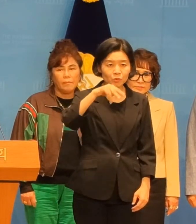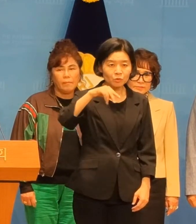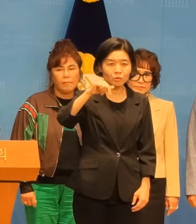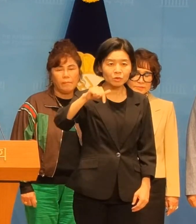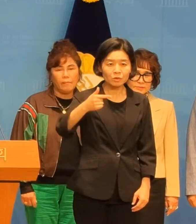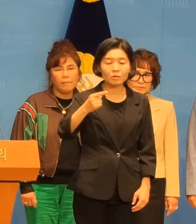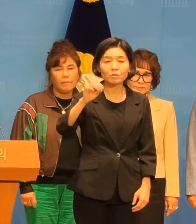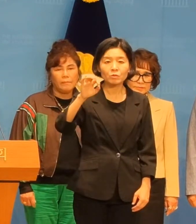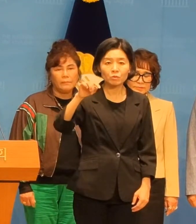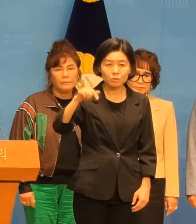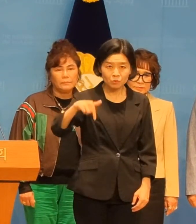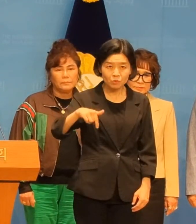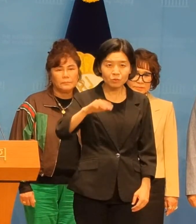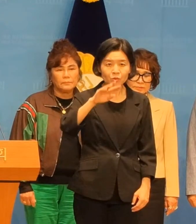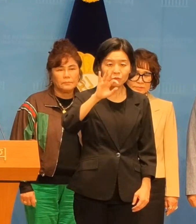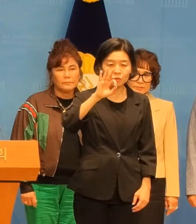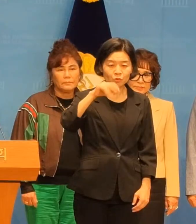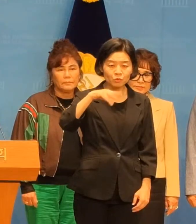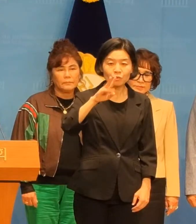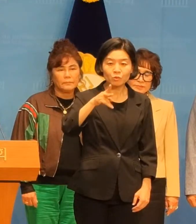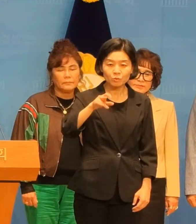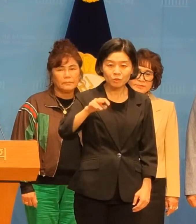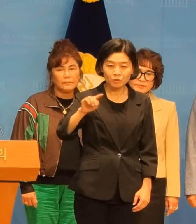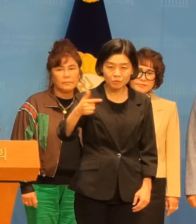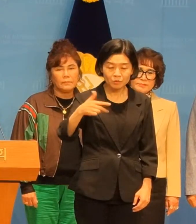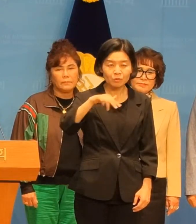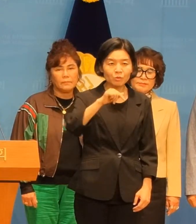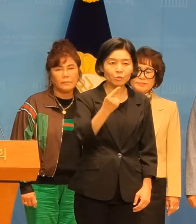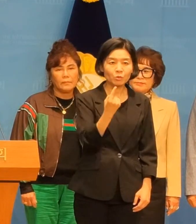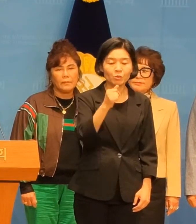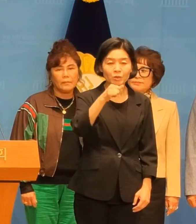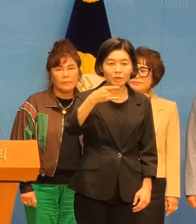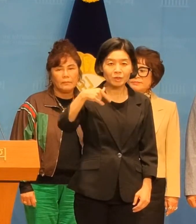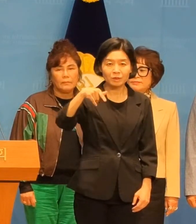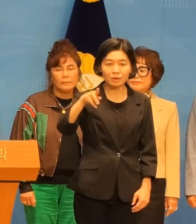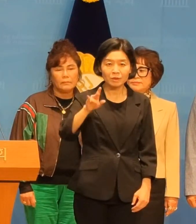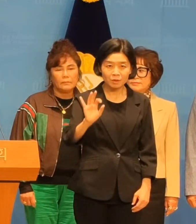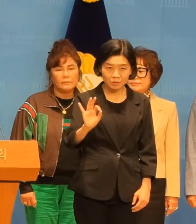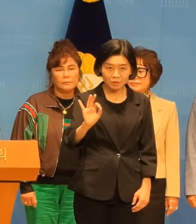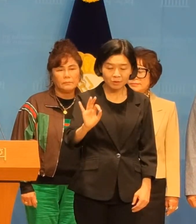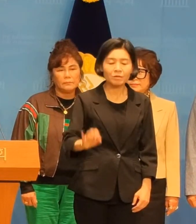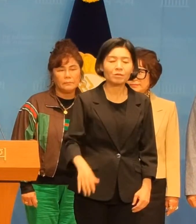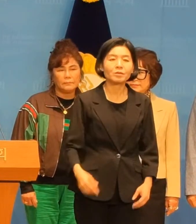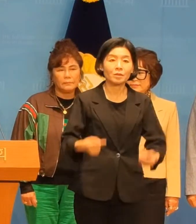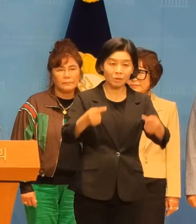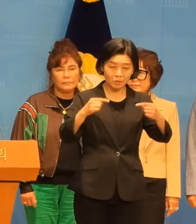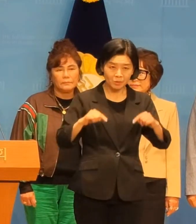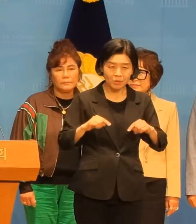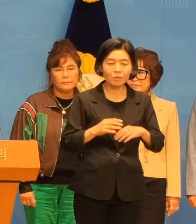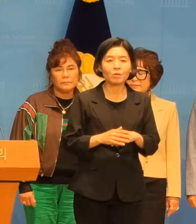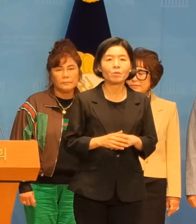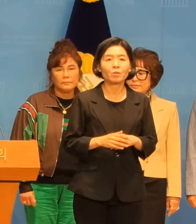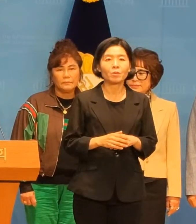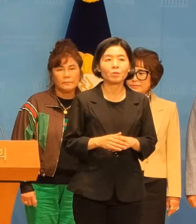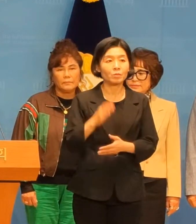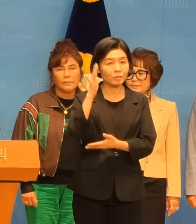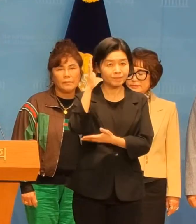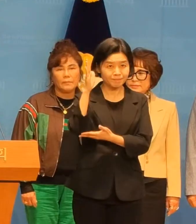유건국, 유병선, 조희경입니다. 그럼